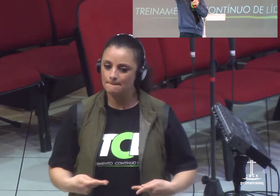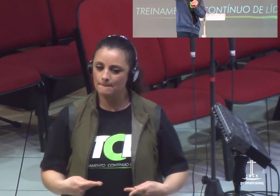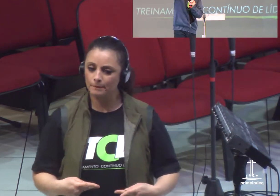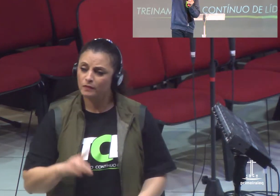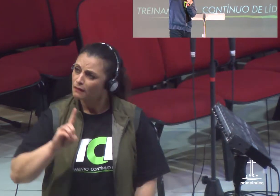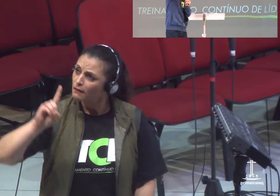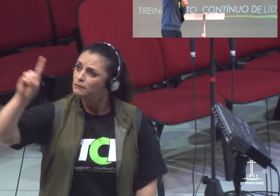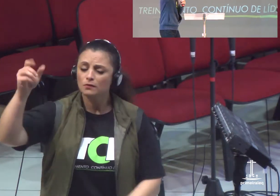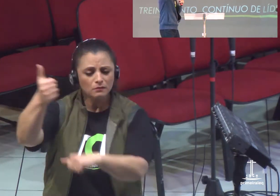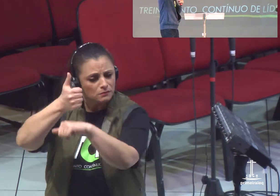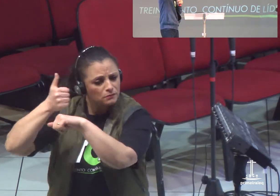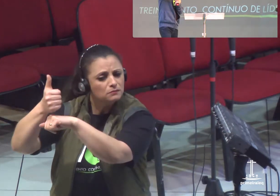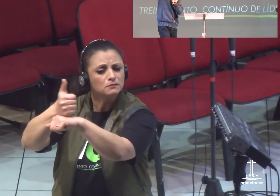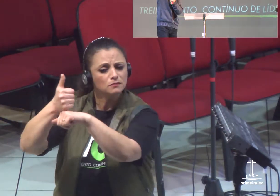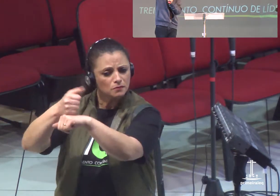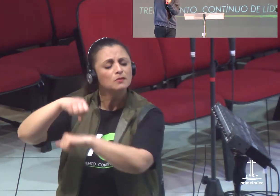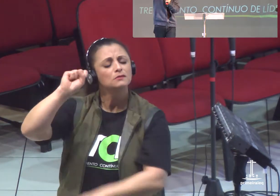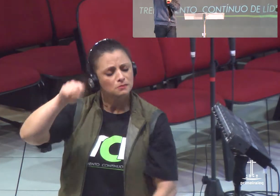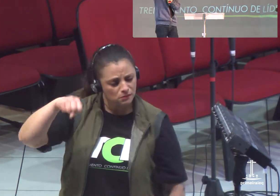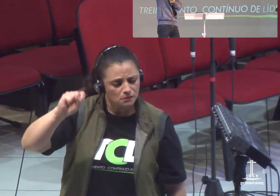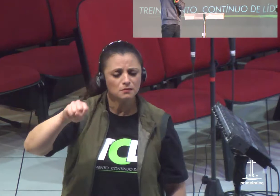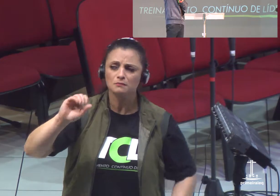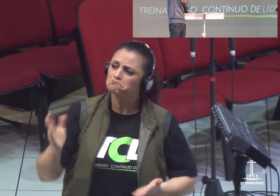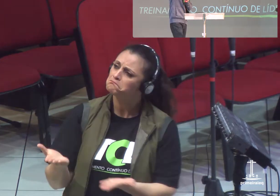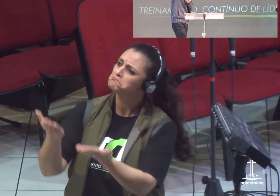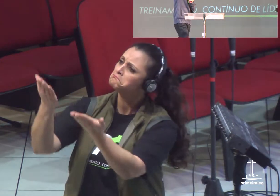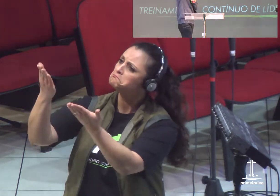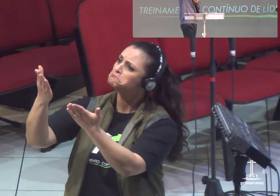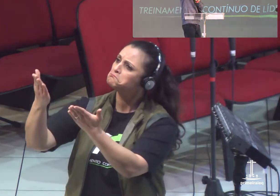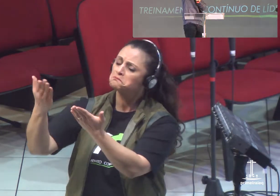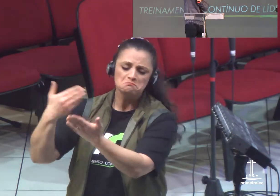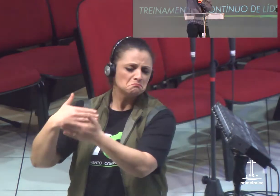Deus é Deus e sabe, Deus, repito, Ele tem todo o direito de